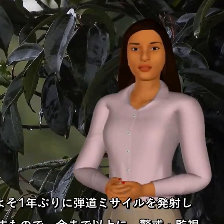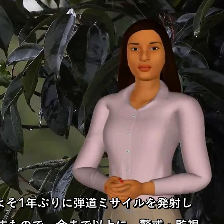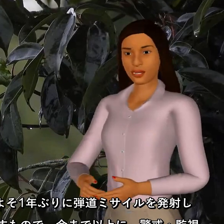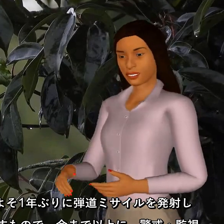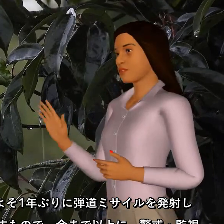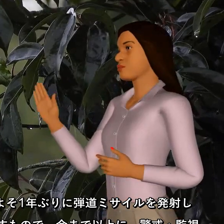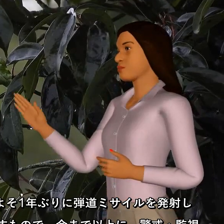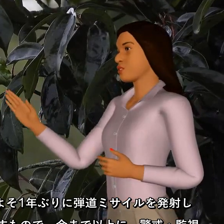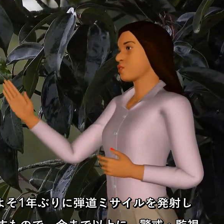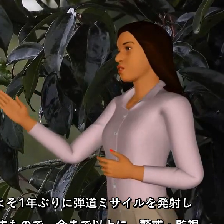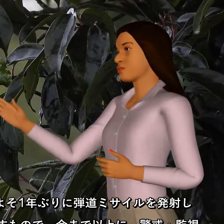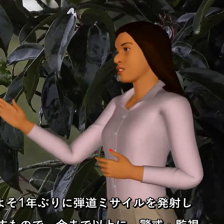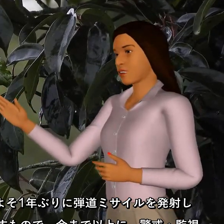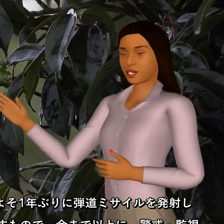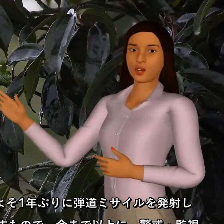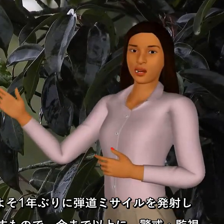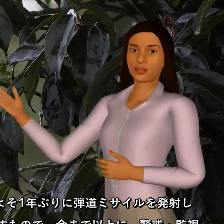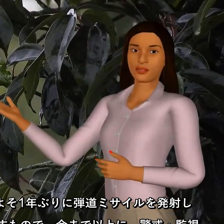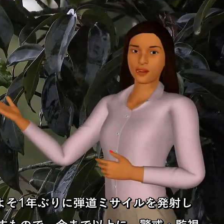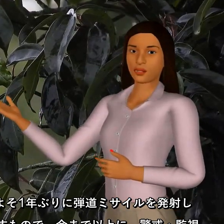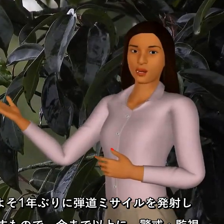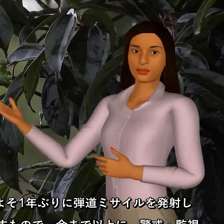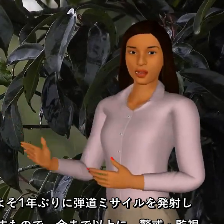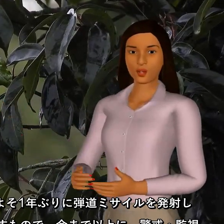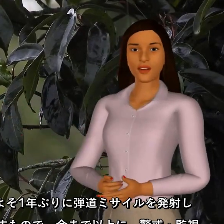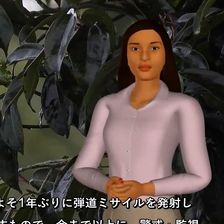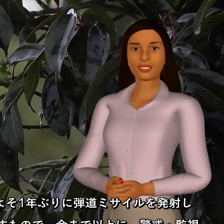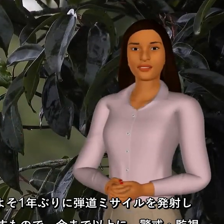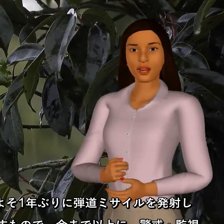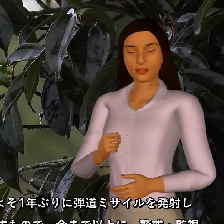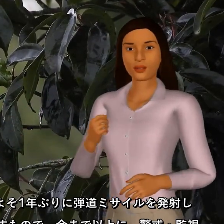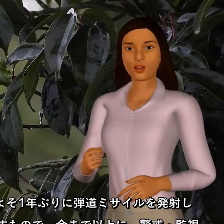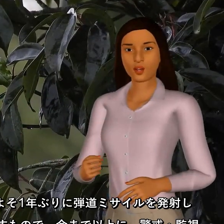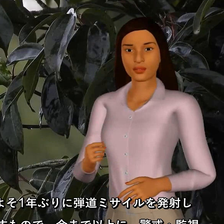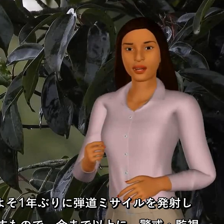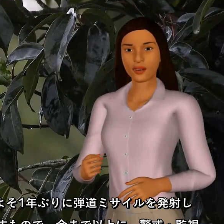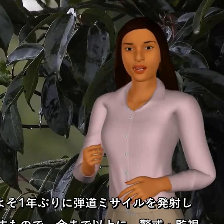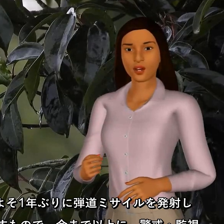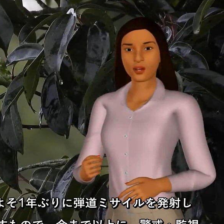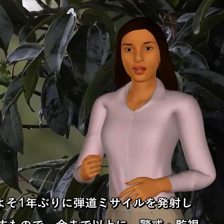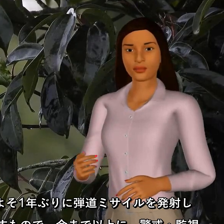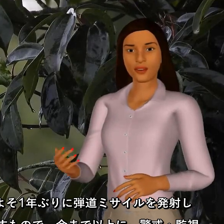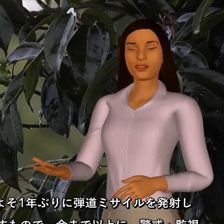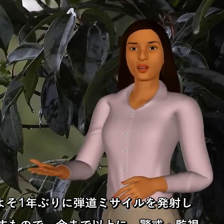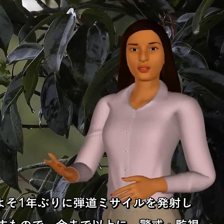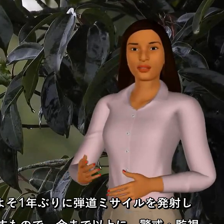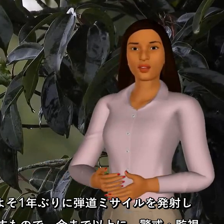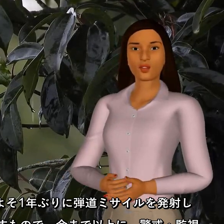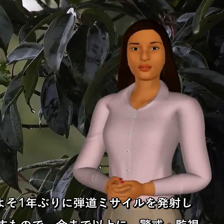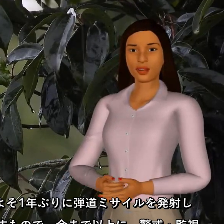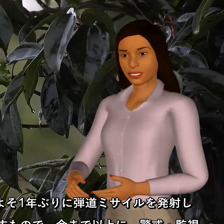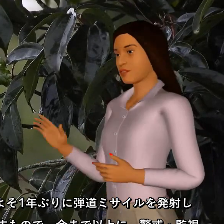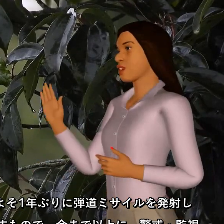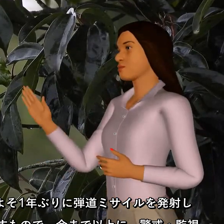この中で菅総理大臣は、25日に北朝鮮がおよそ1年ぶりに弾道ミサイルを発射したことについ